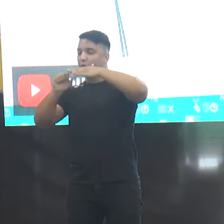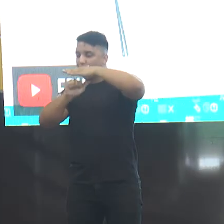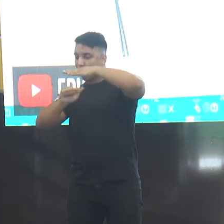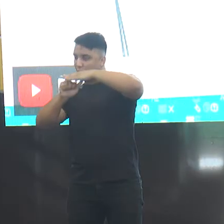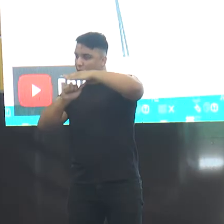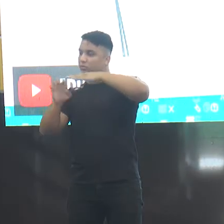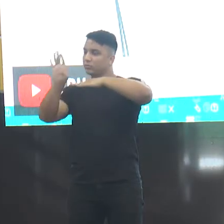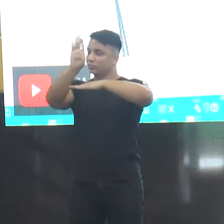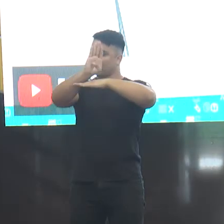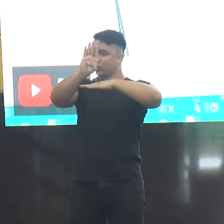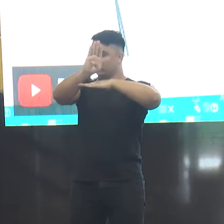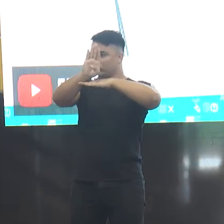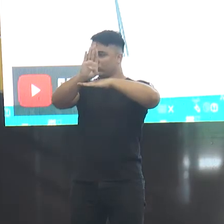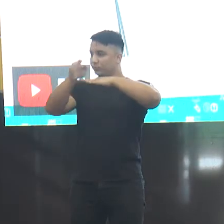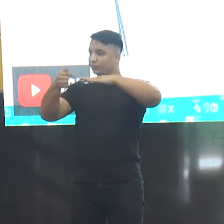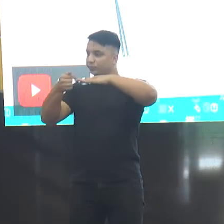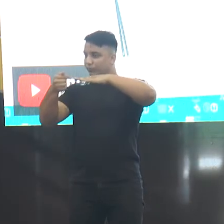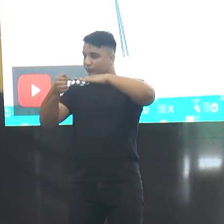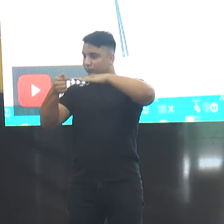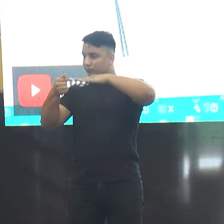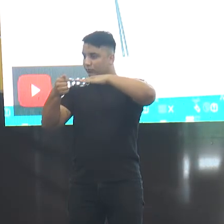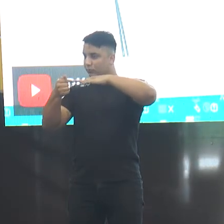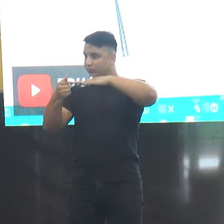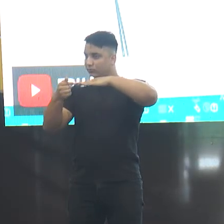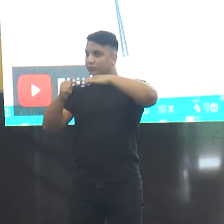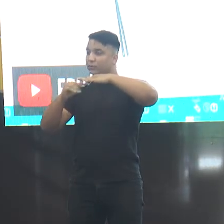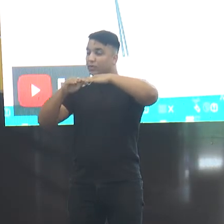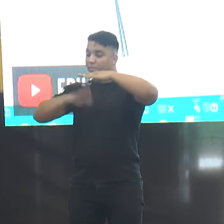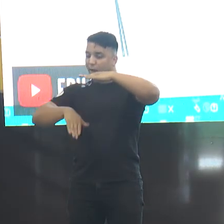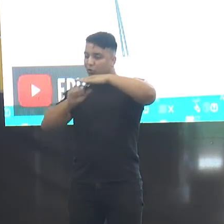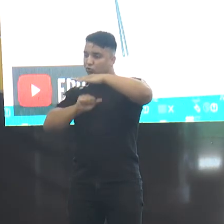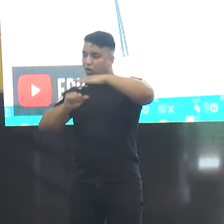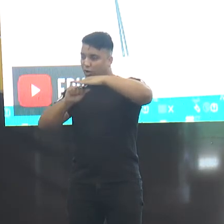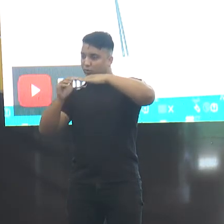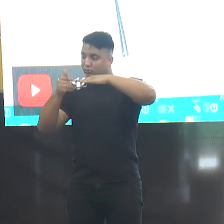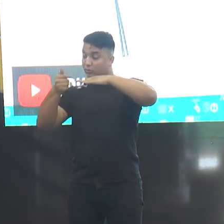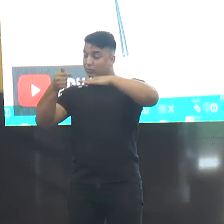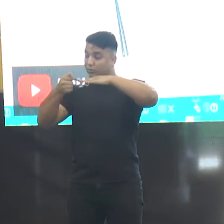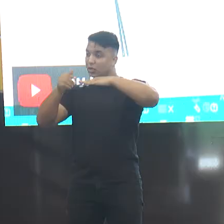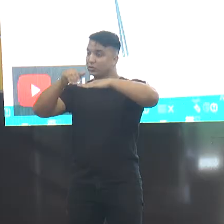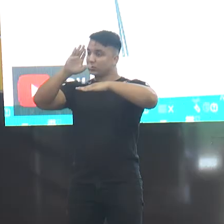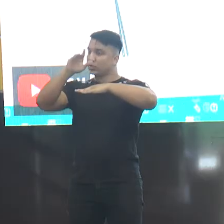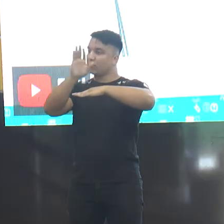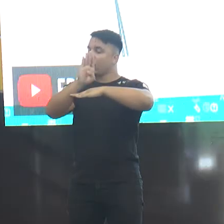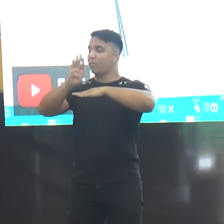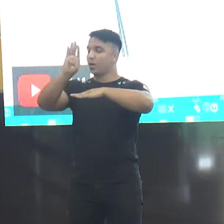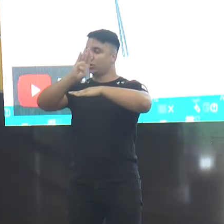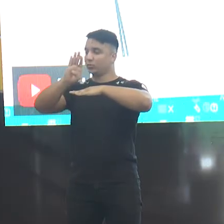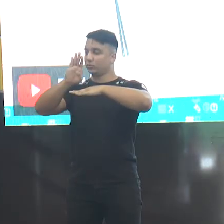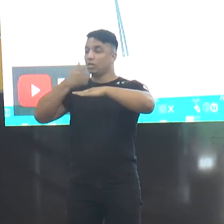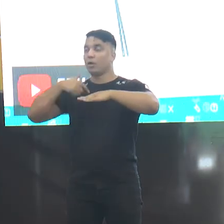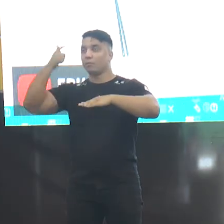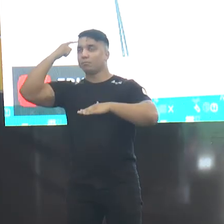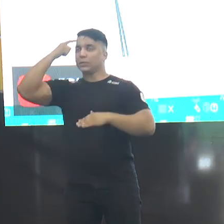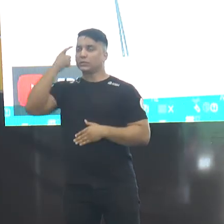ácido, mais de 7 é básico. E quando eu penso nos ácidos, gente, ó,